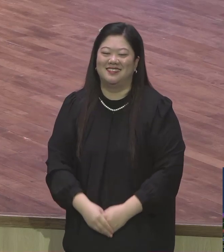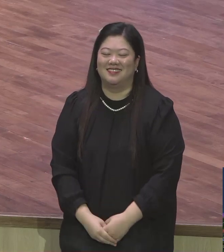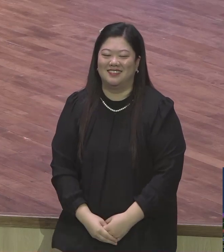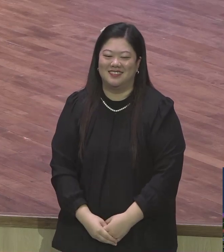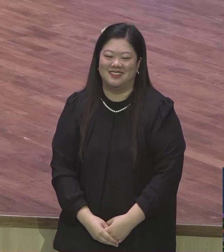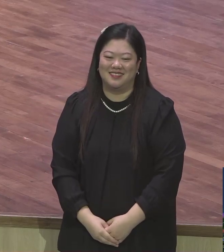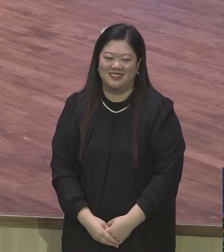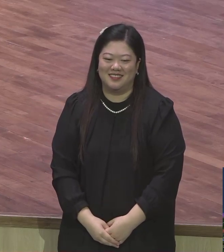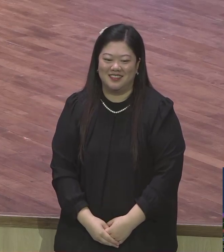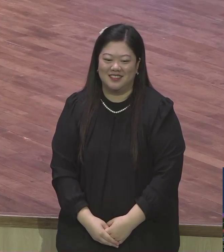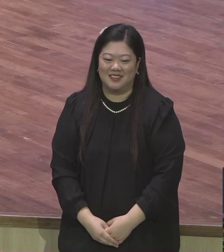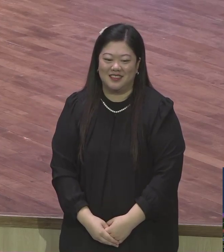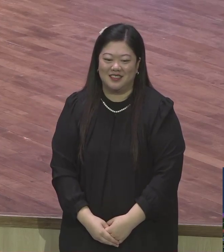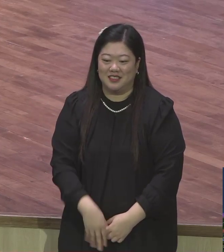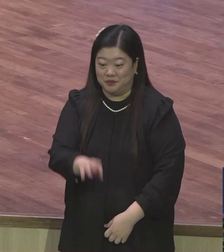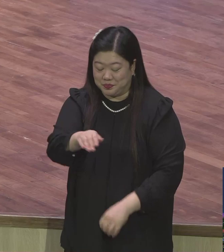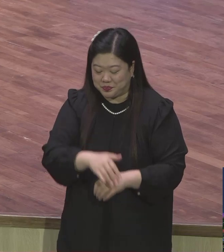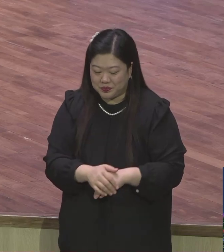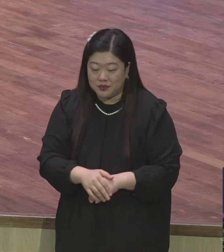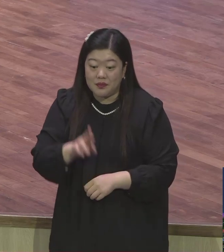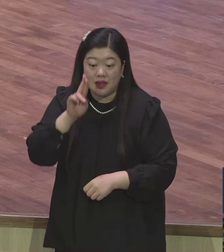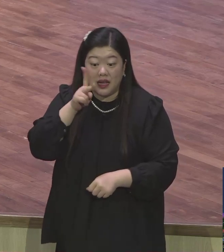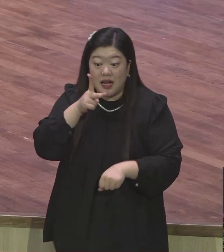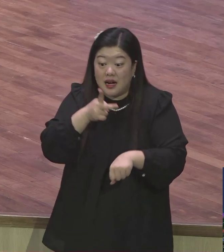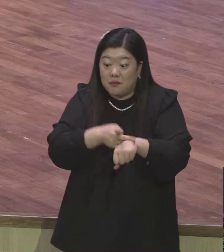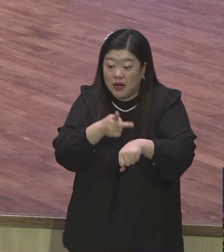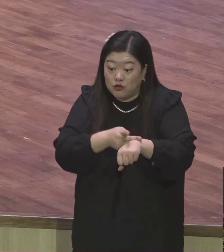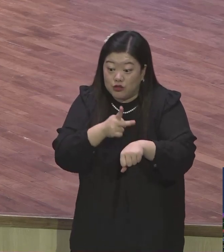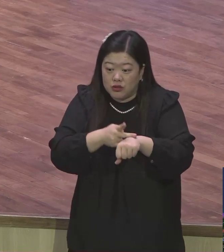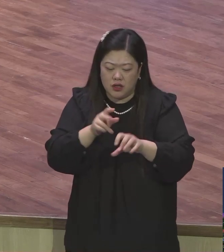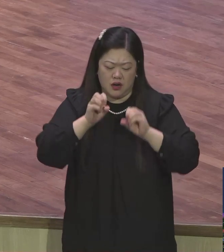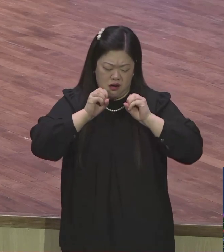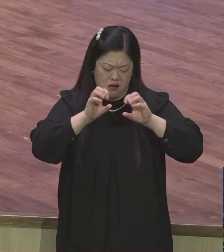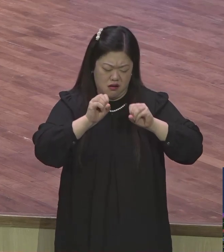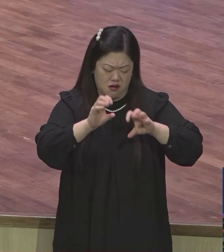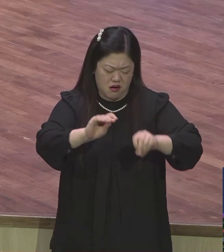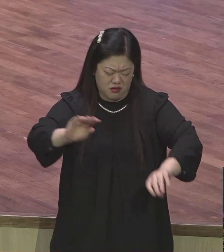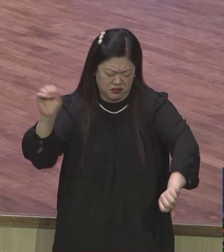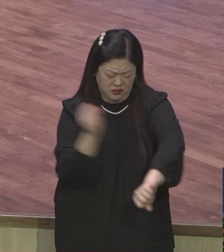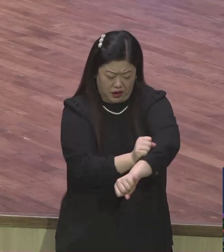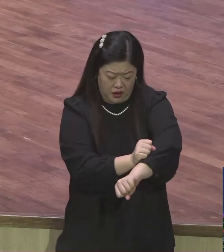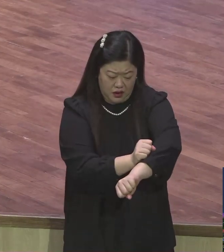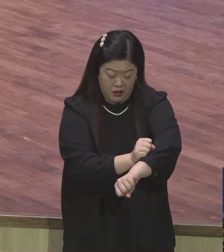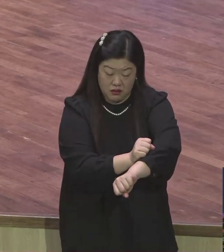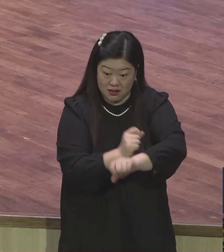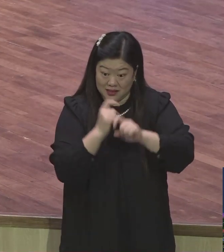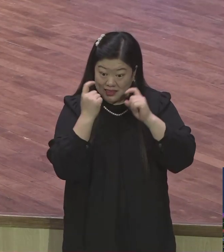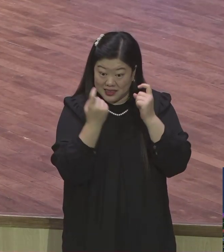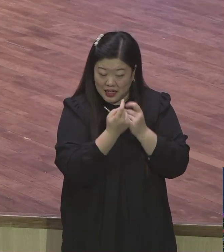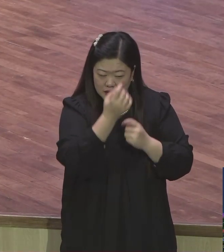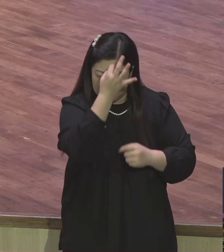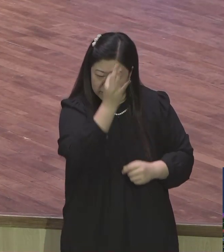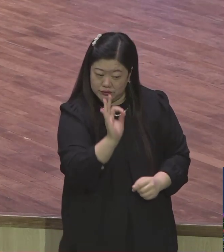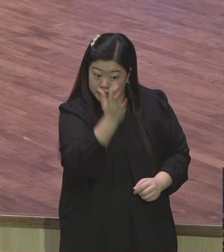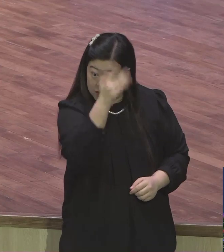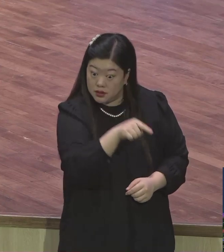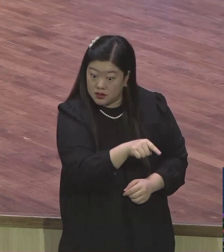사도 바울이 잘났어가 아니에요. 바울의 문제점이 있습니다. 유광수 문제점